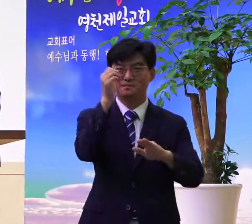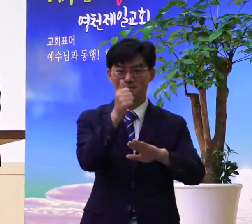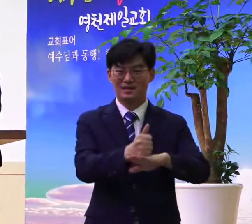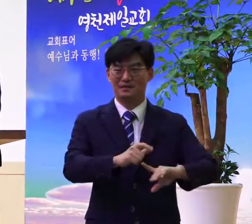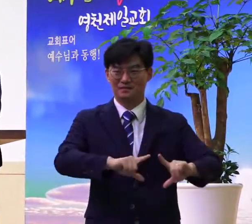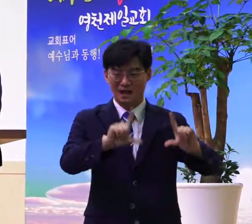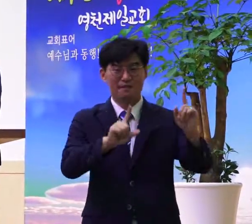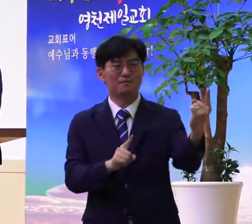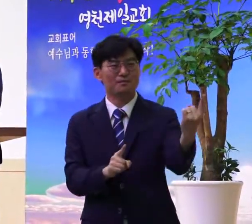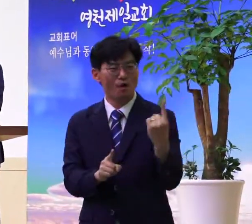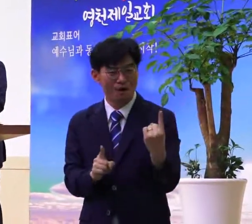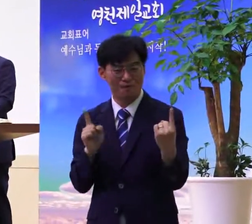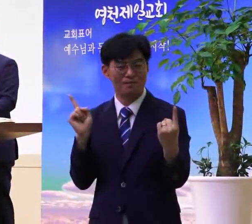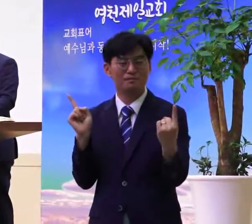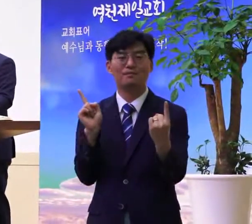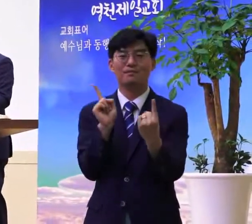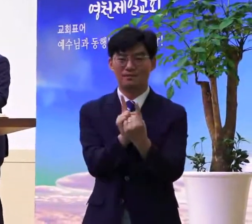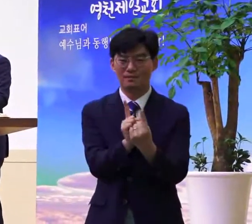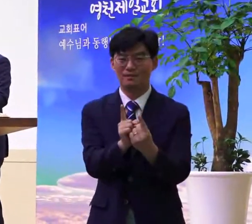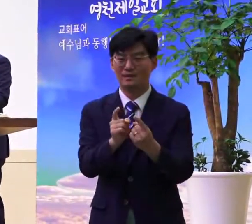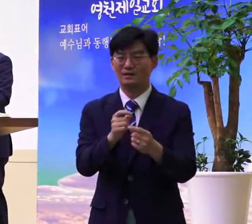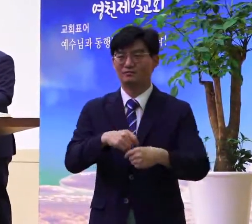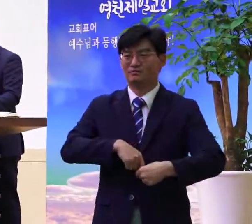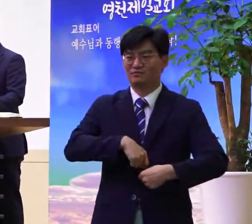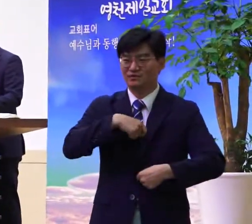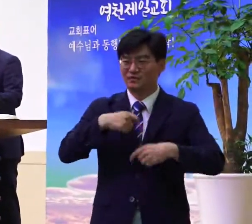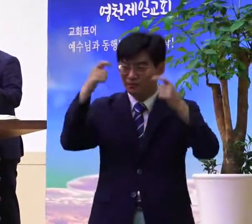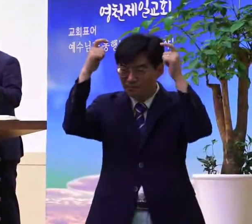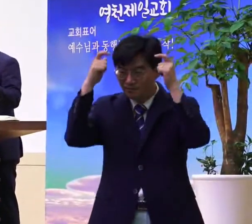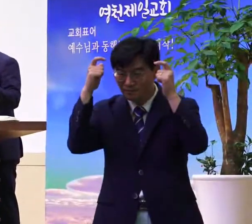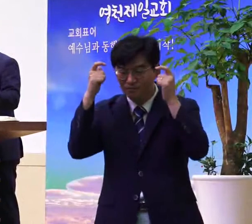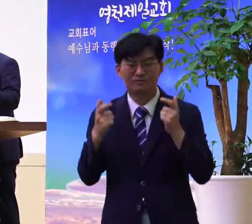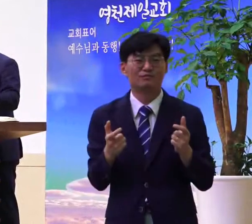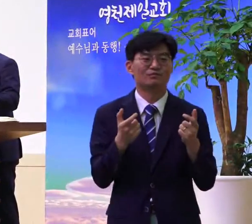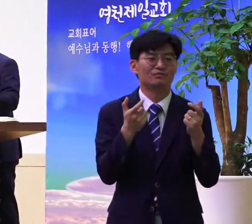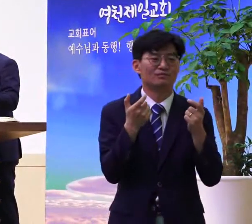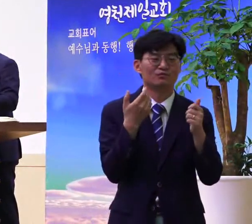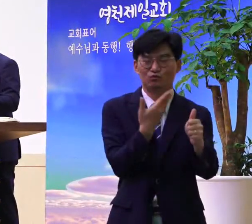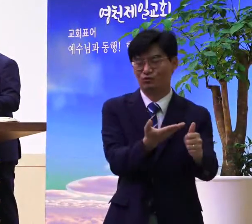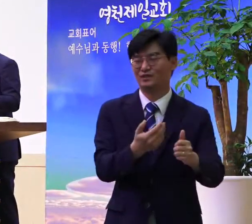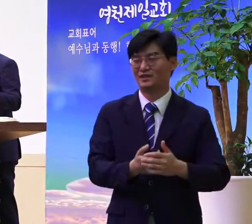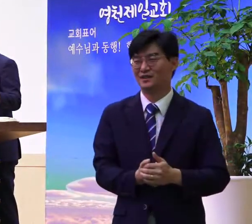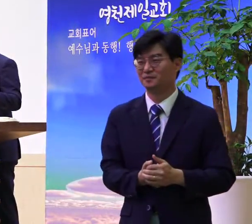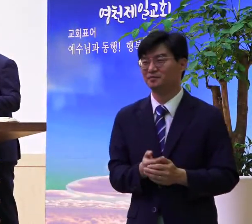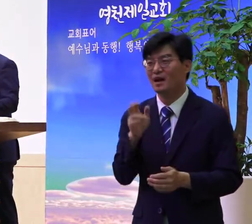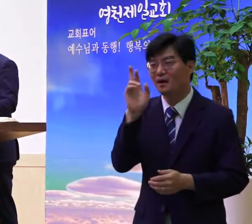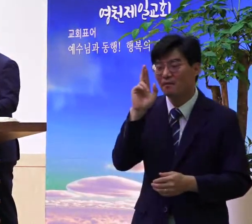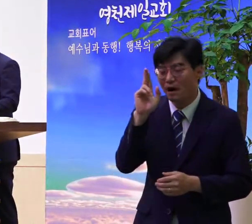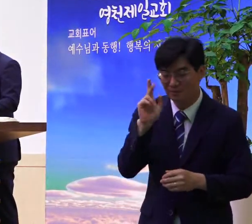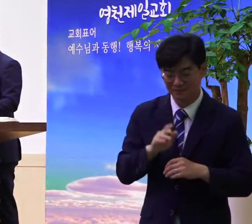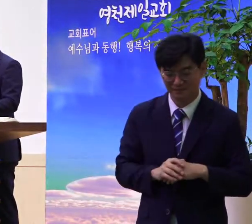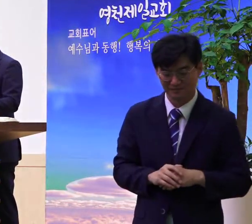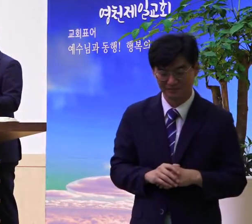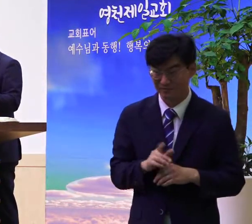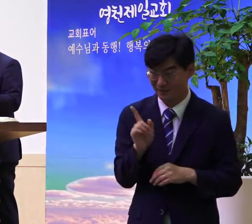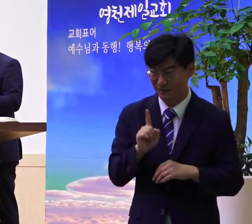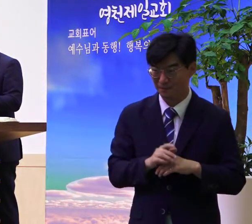면류관을 주는 날이 바로 그 날이라고 했습니다. 바울이 이 날까지 이르기까지 오늘 본문을